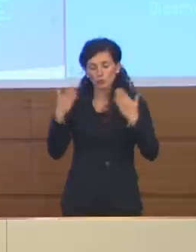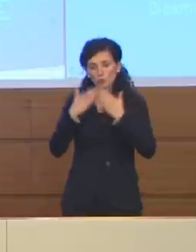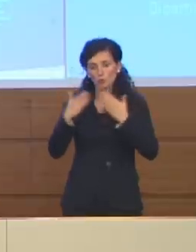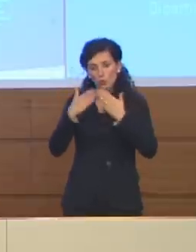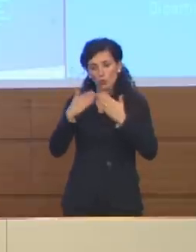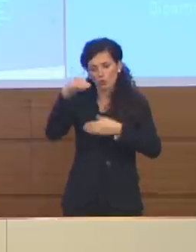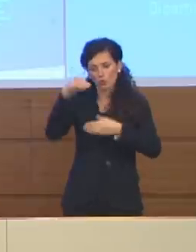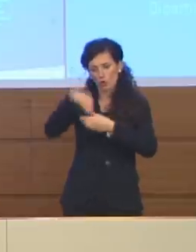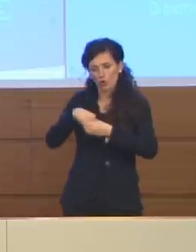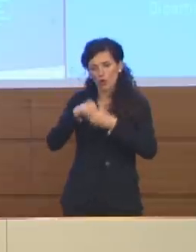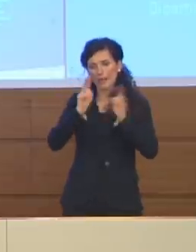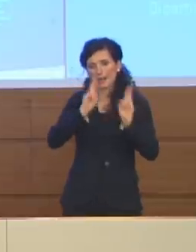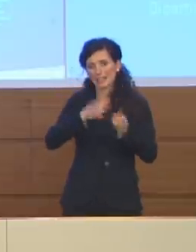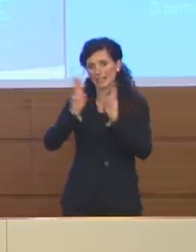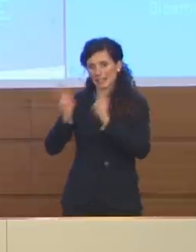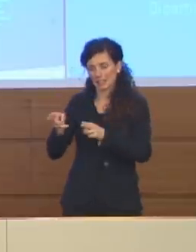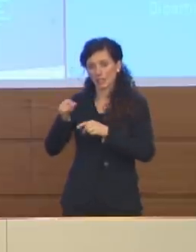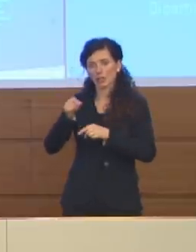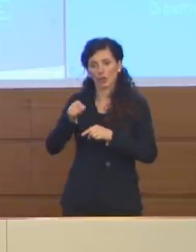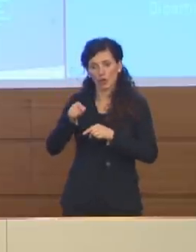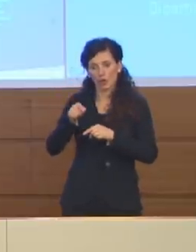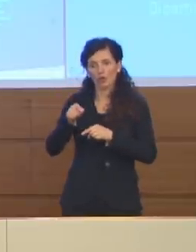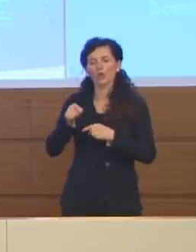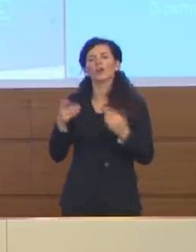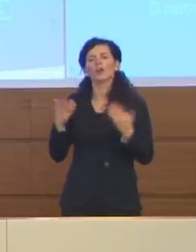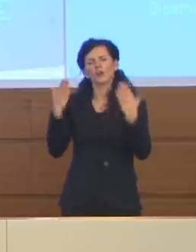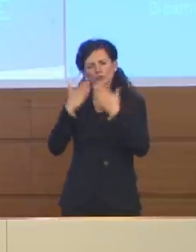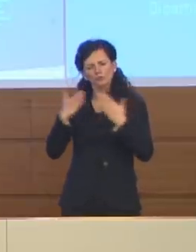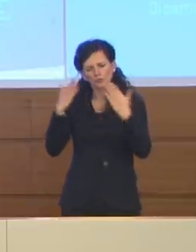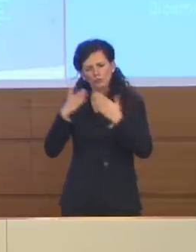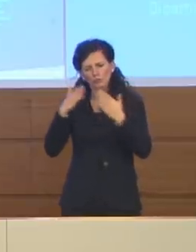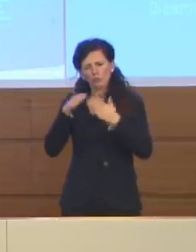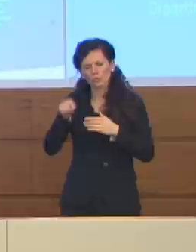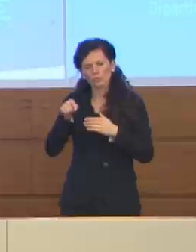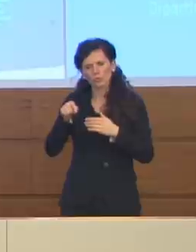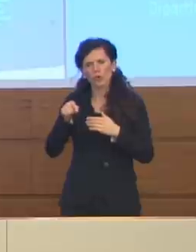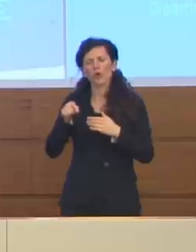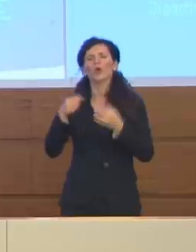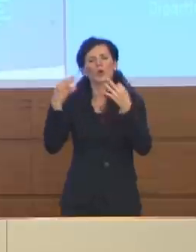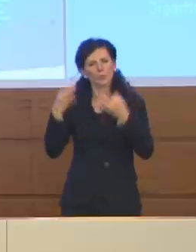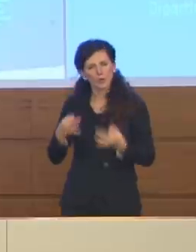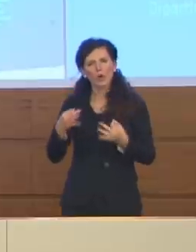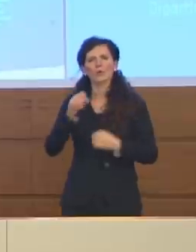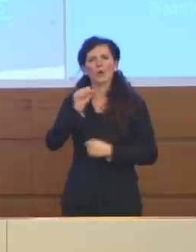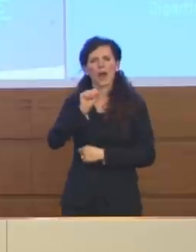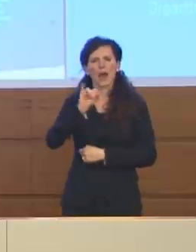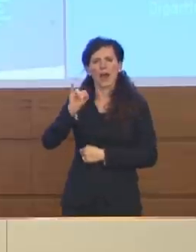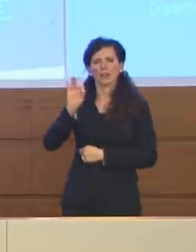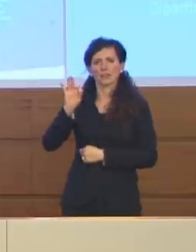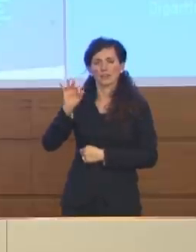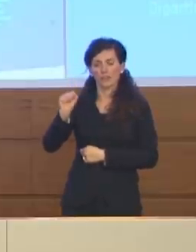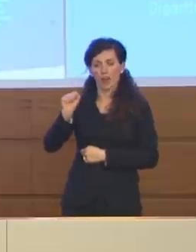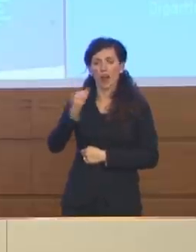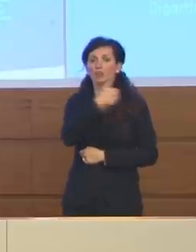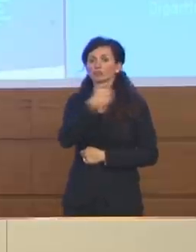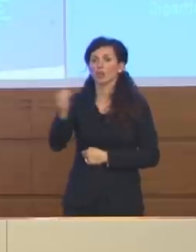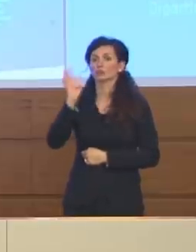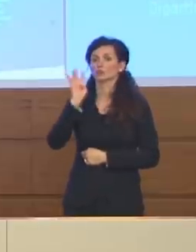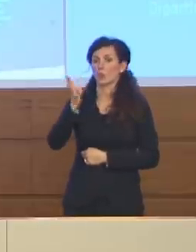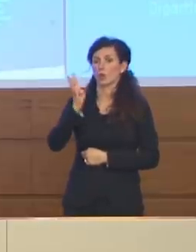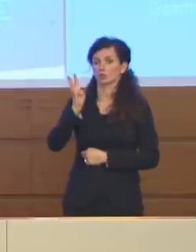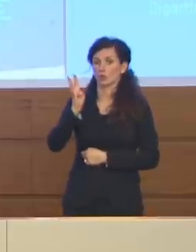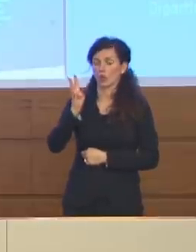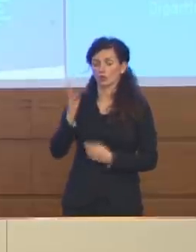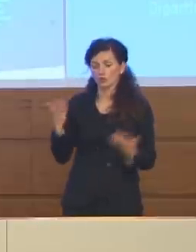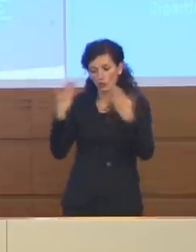per ricordarvi che oggi aifa ha valutato 114